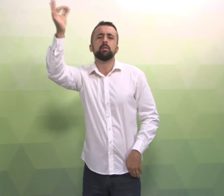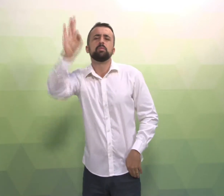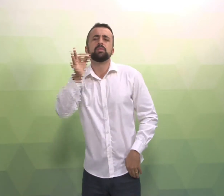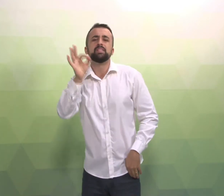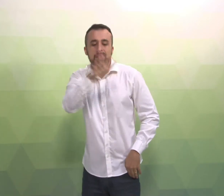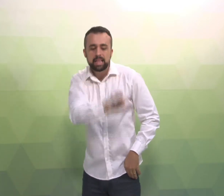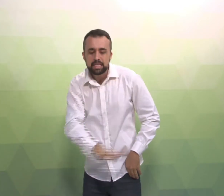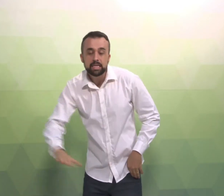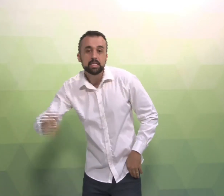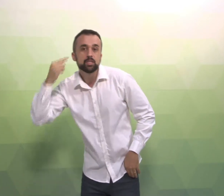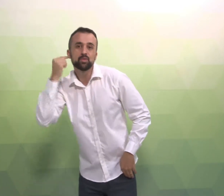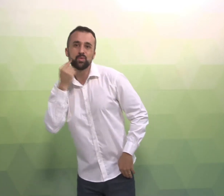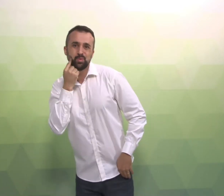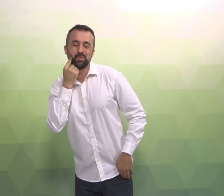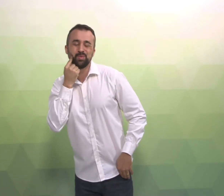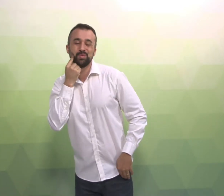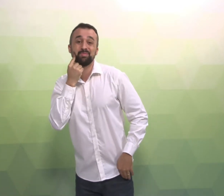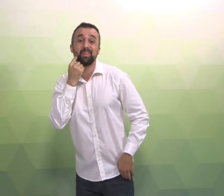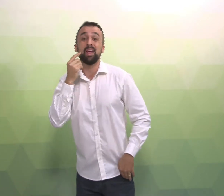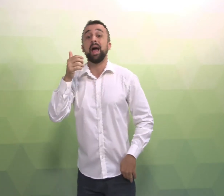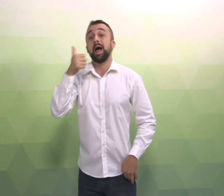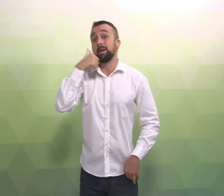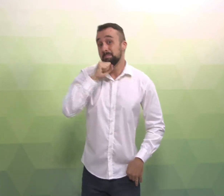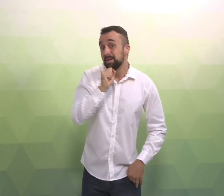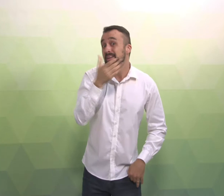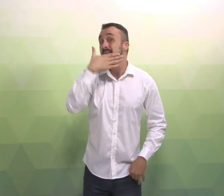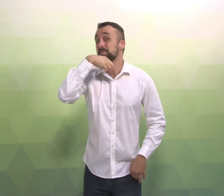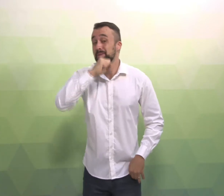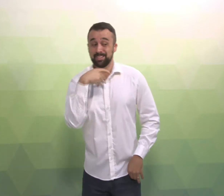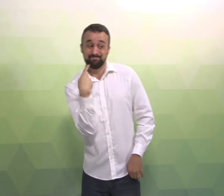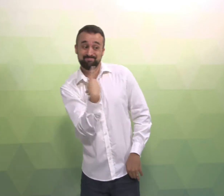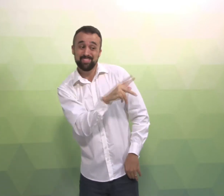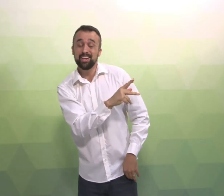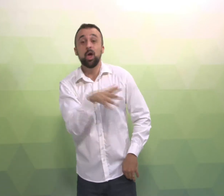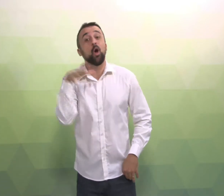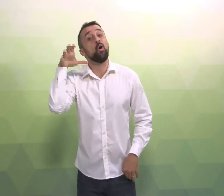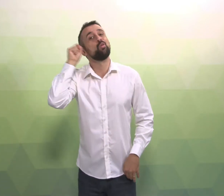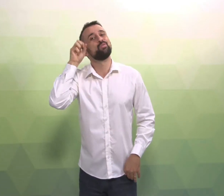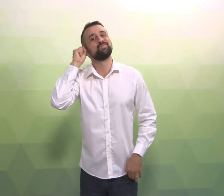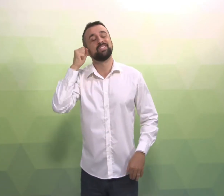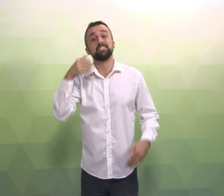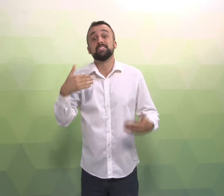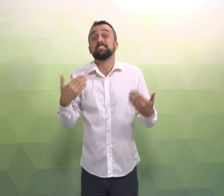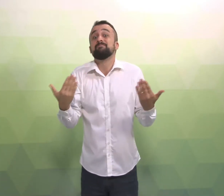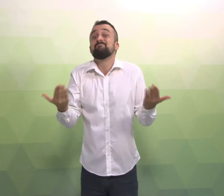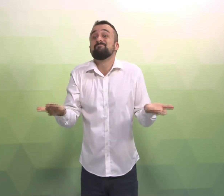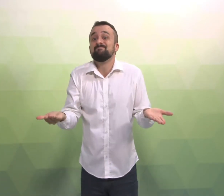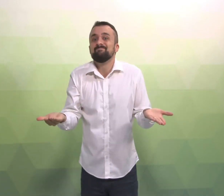90% das crianças surdas são filhas de pais ouvintes. E aí?